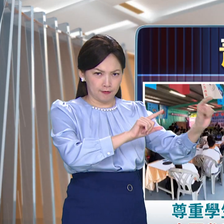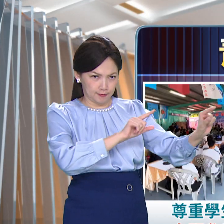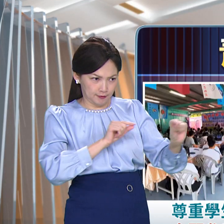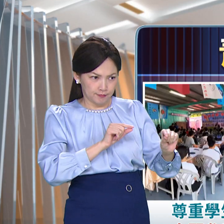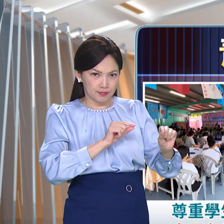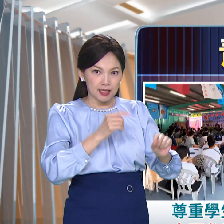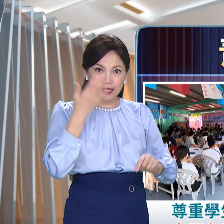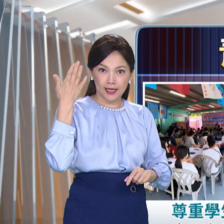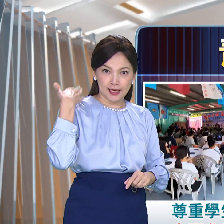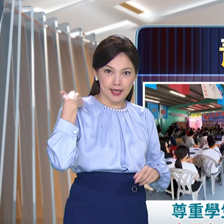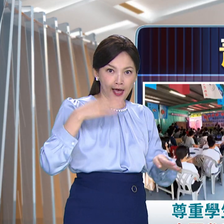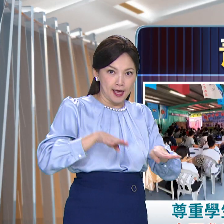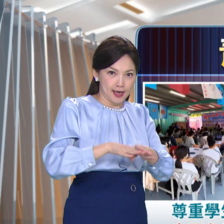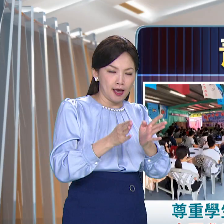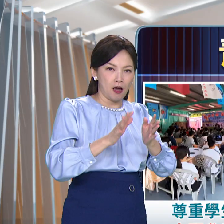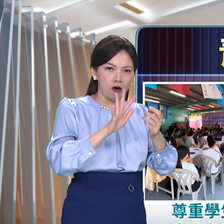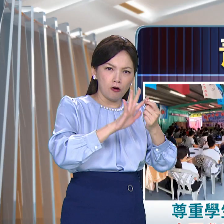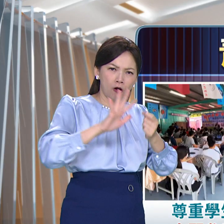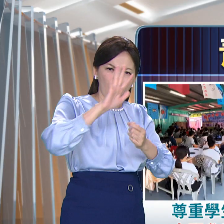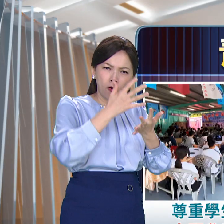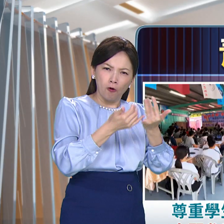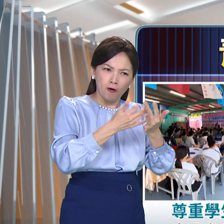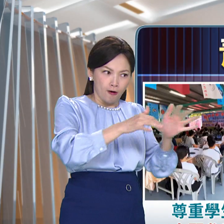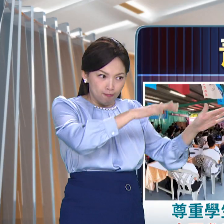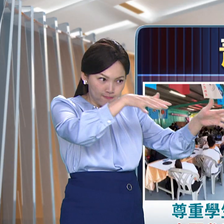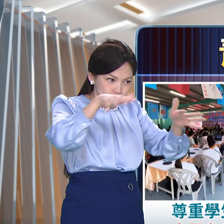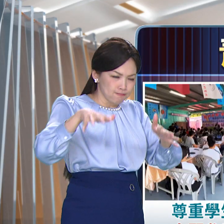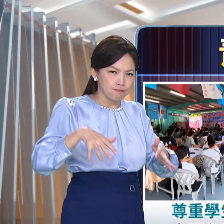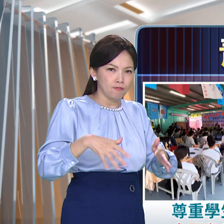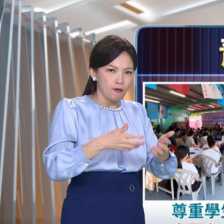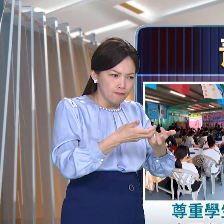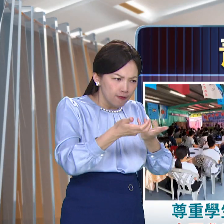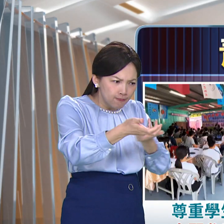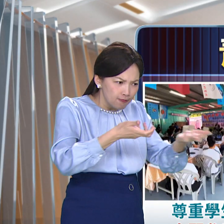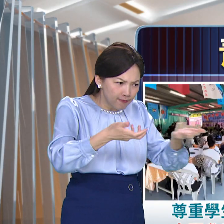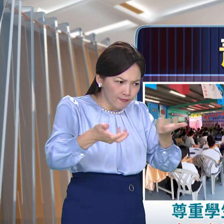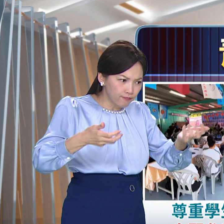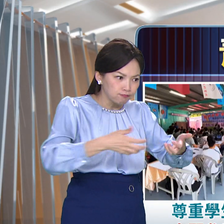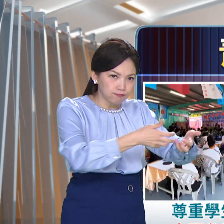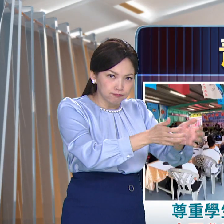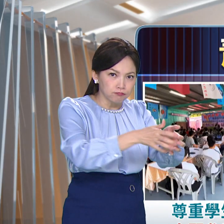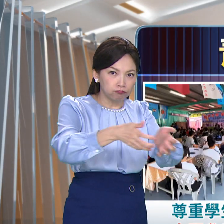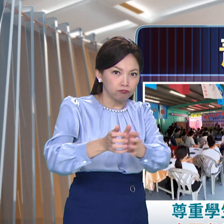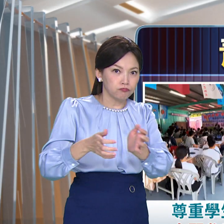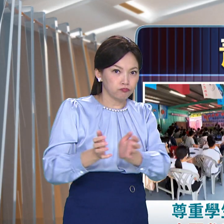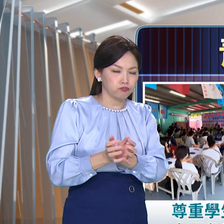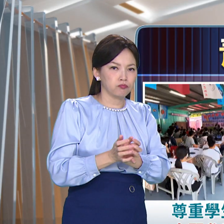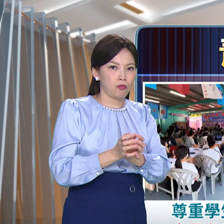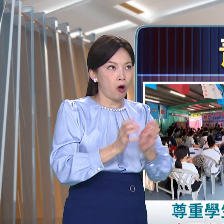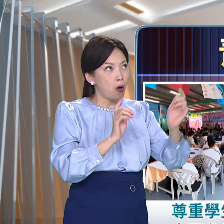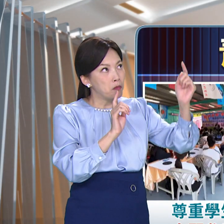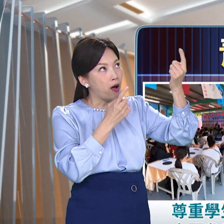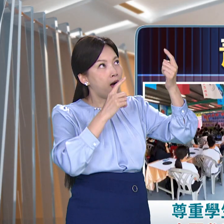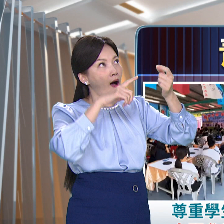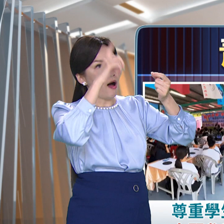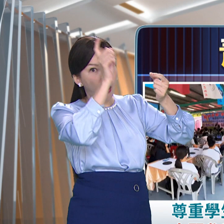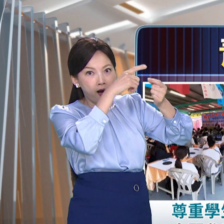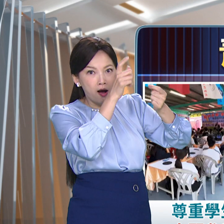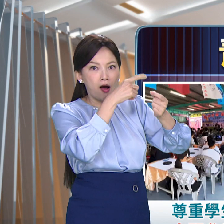编组台风地震发生的时候协助避难引导等勤务，不会